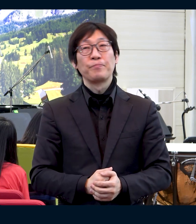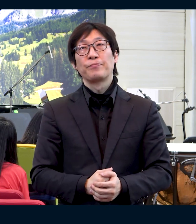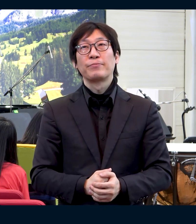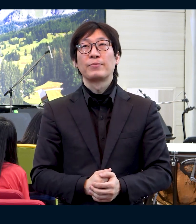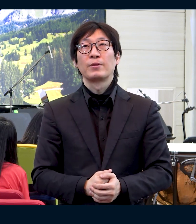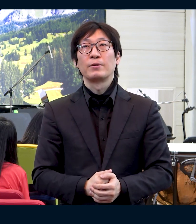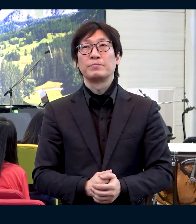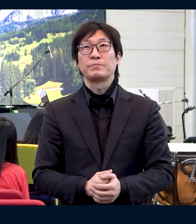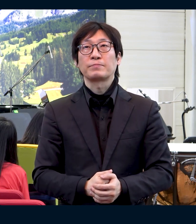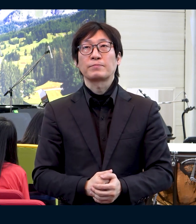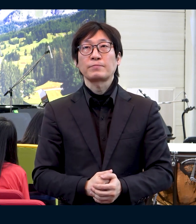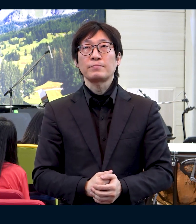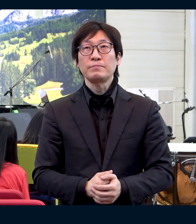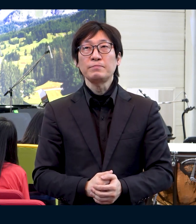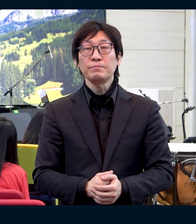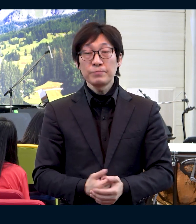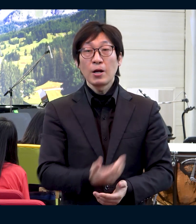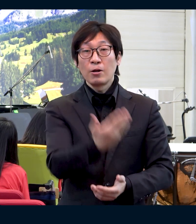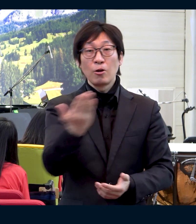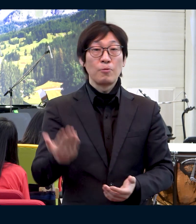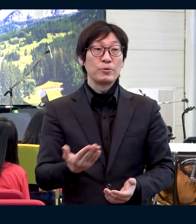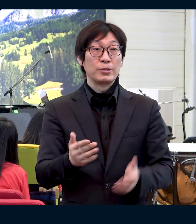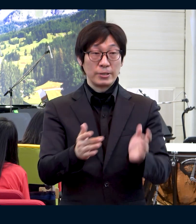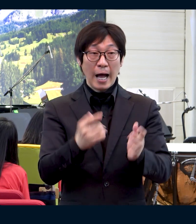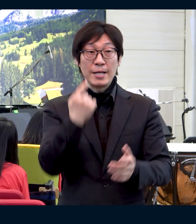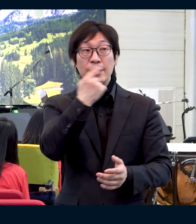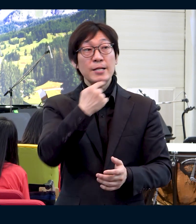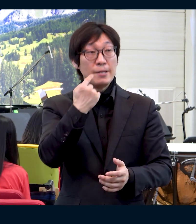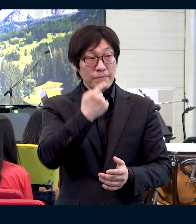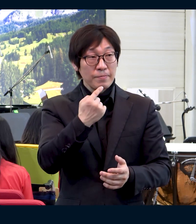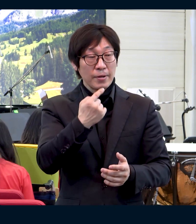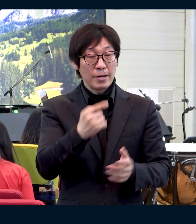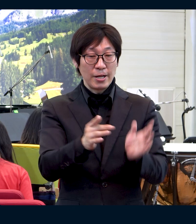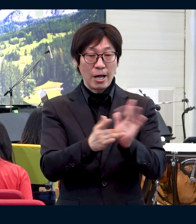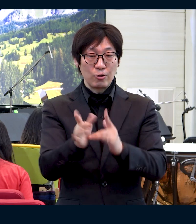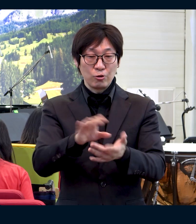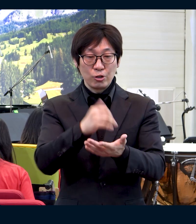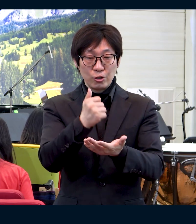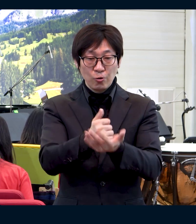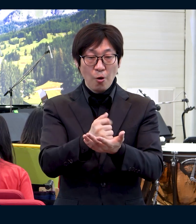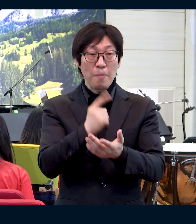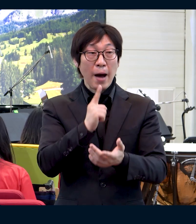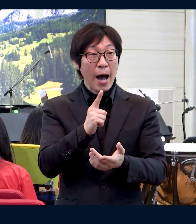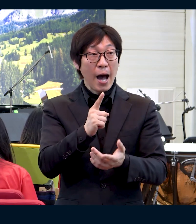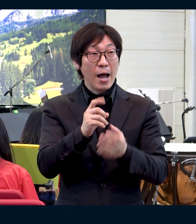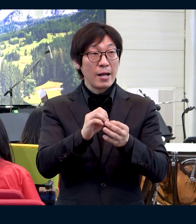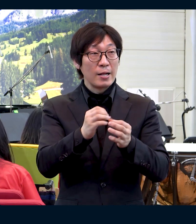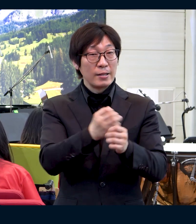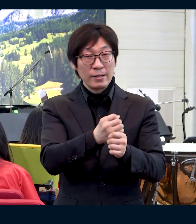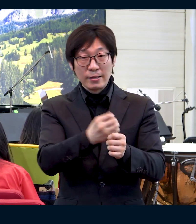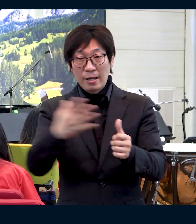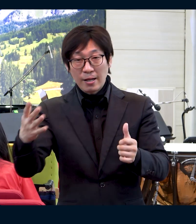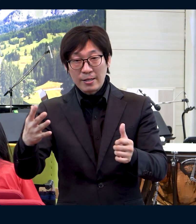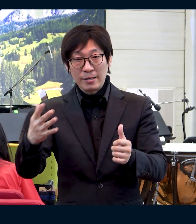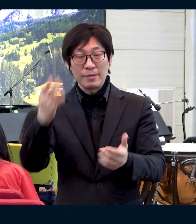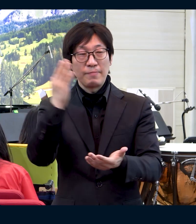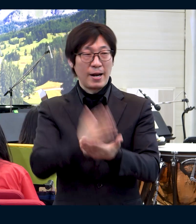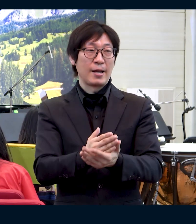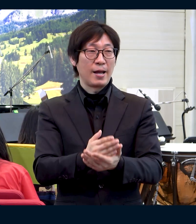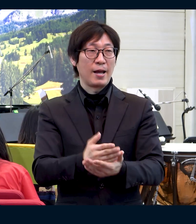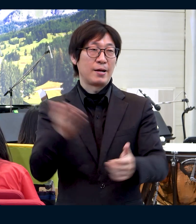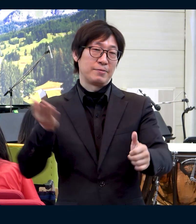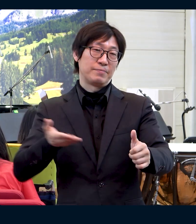여러분, 그러므로 여러분들의 입에서 예수 그리스도가 떠나지 않게 하십시오. 특히